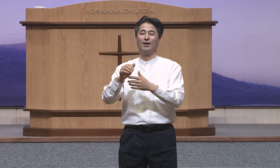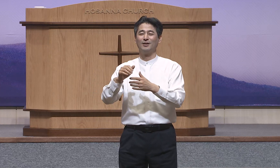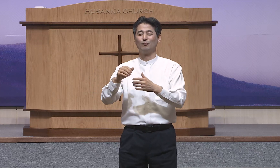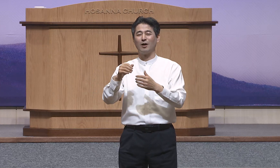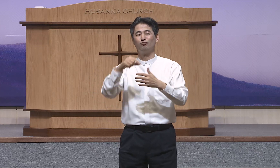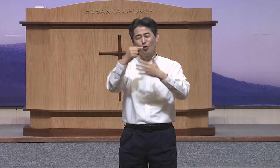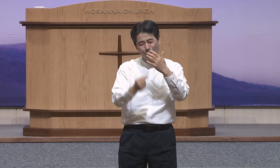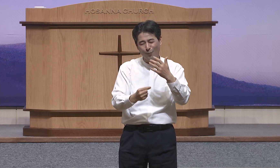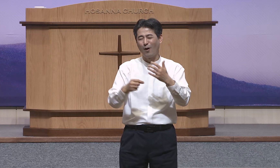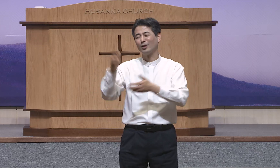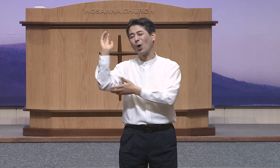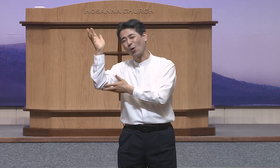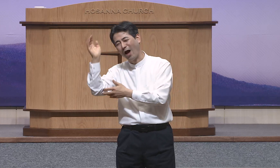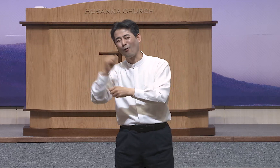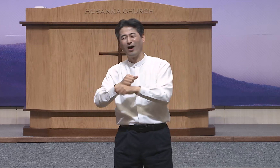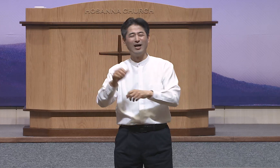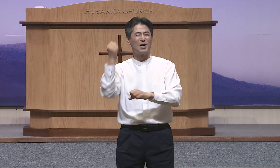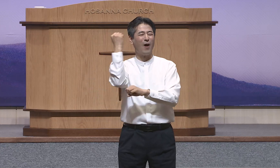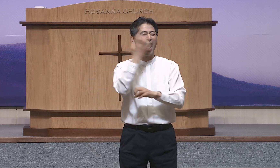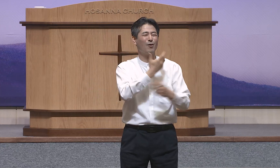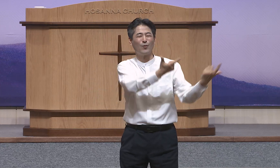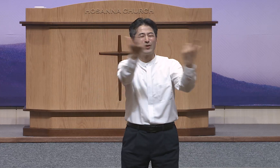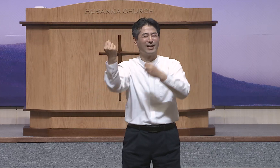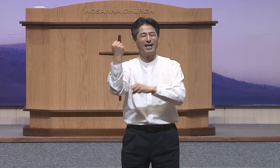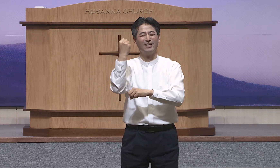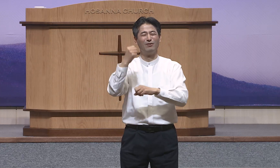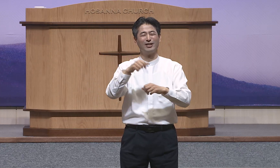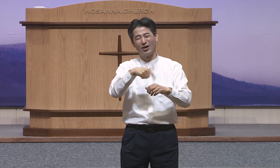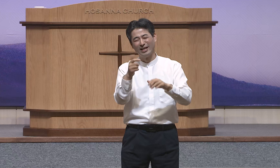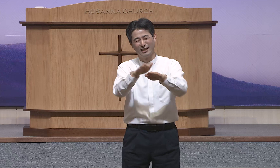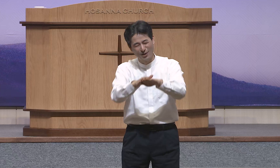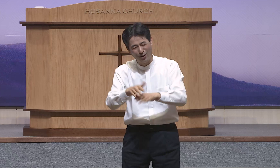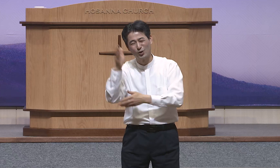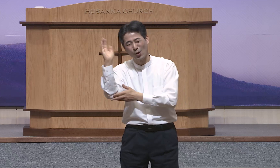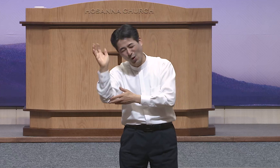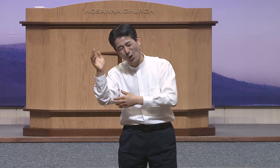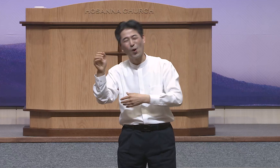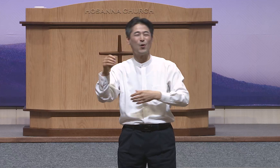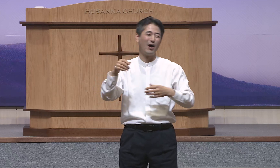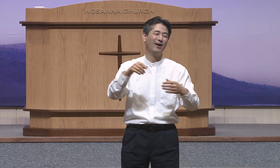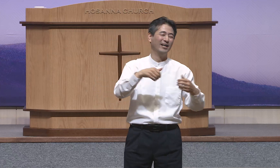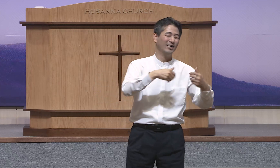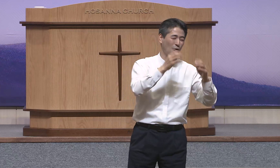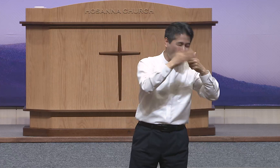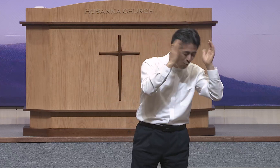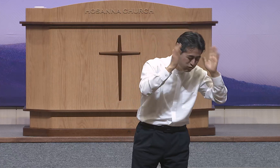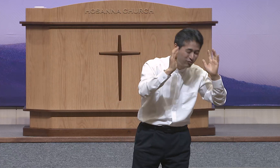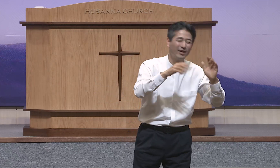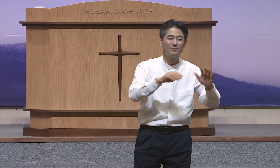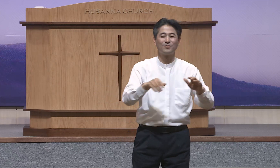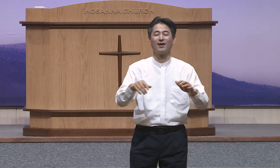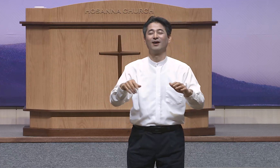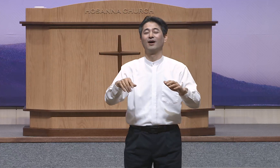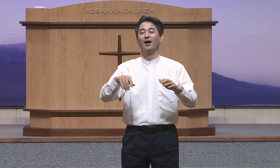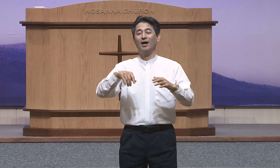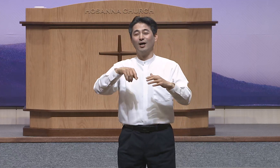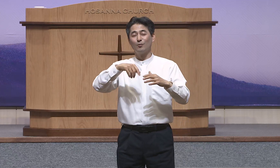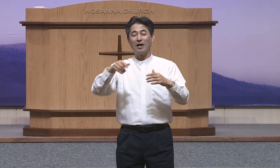있었어요. 그래가지고 여러 가지 뭐 설교도 하고 기본적으로 항상 수련회 때 하는 그런 프로그램들이 있었고,